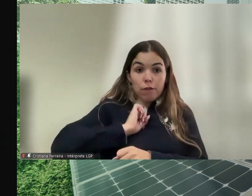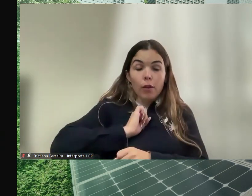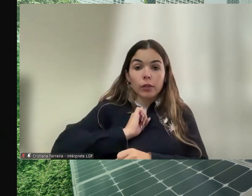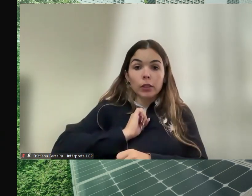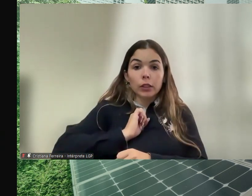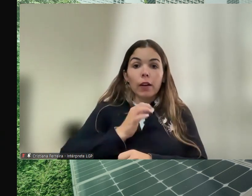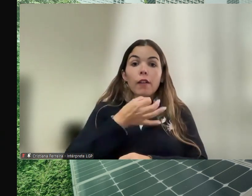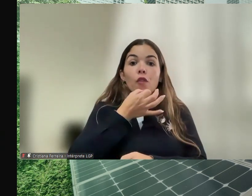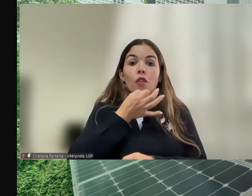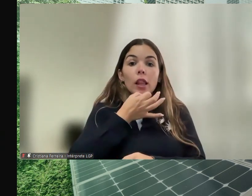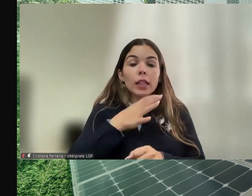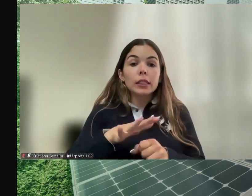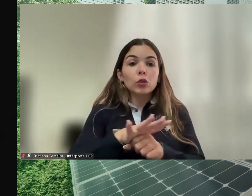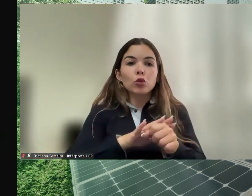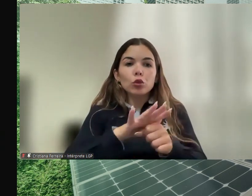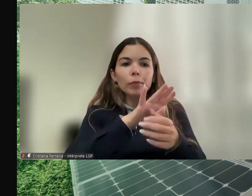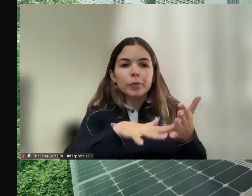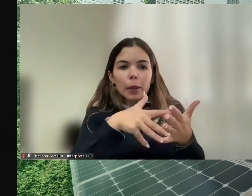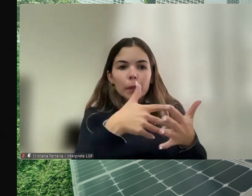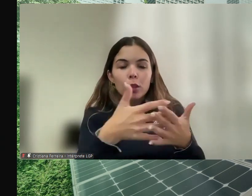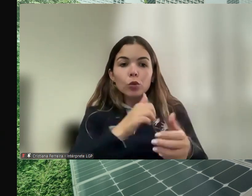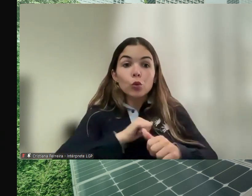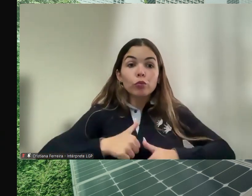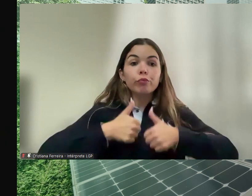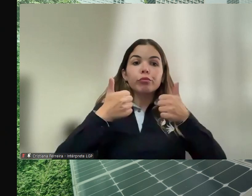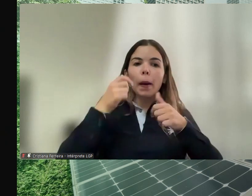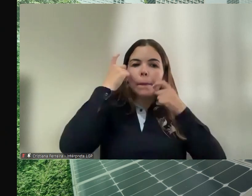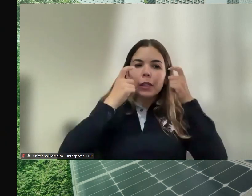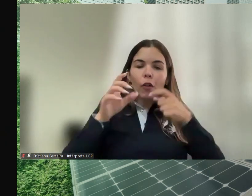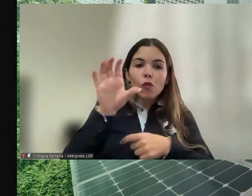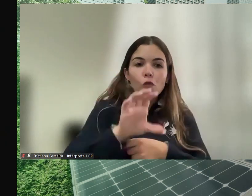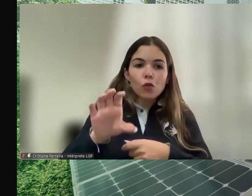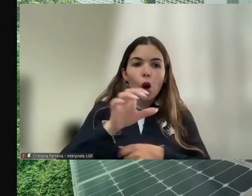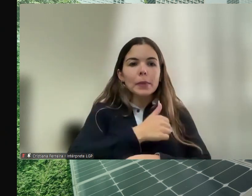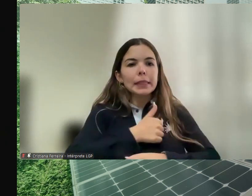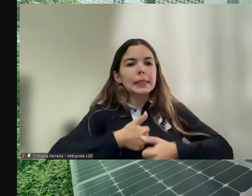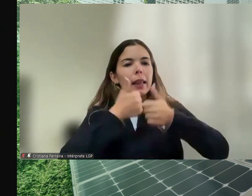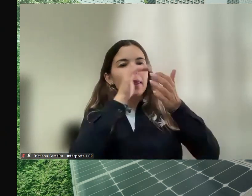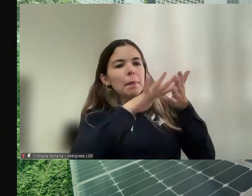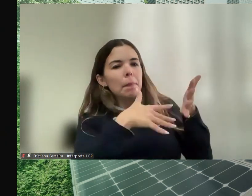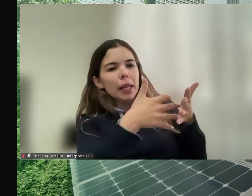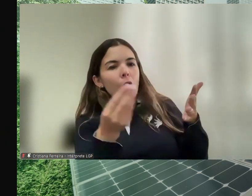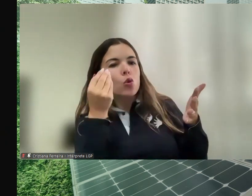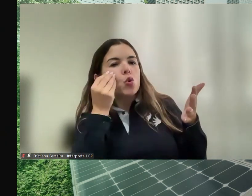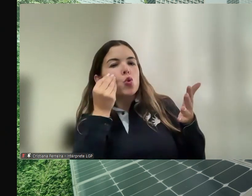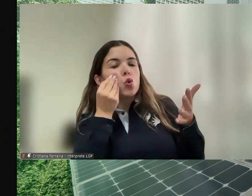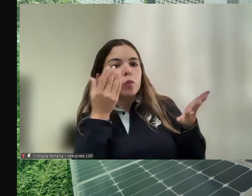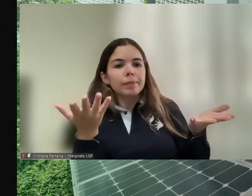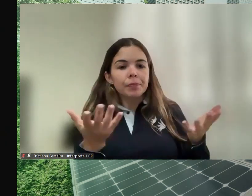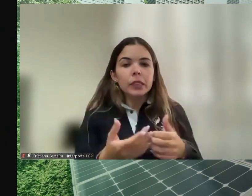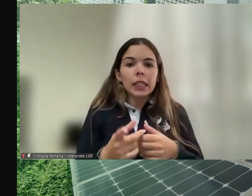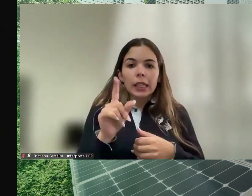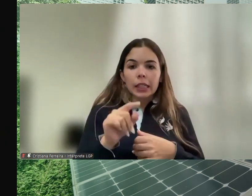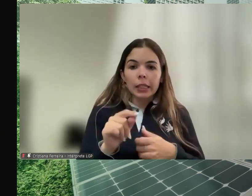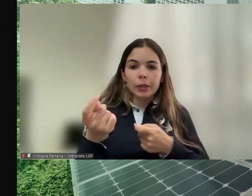do planeamento urbano, quando estamos a pensar na forma de planear uma cidade ou um território, a gestão participativa